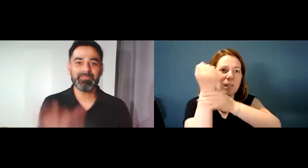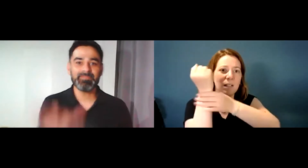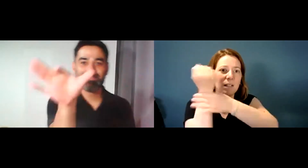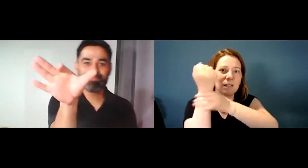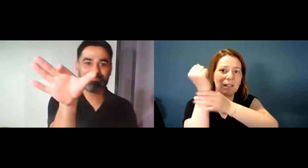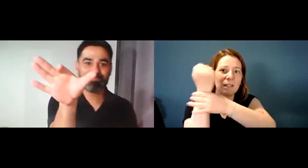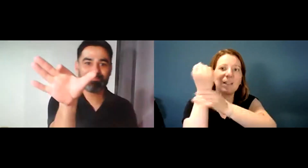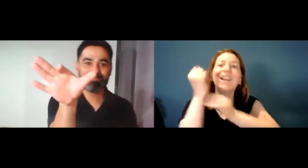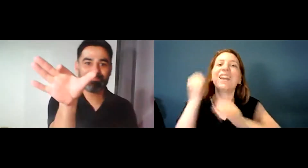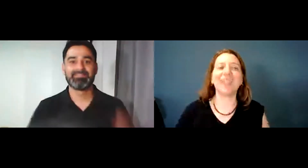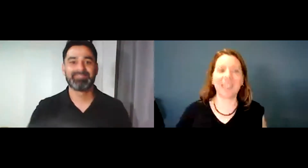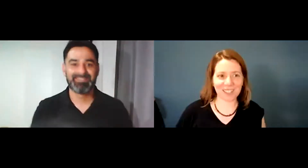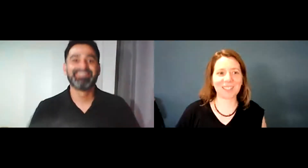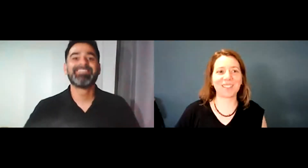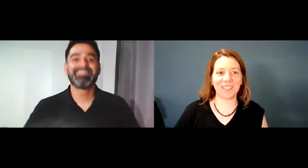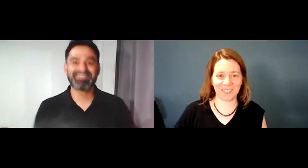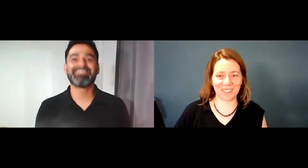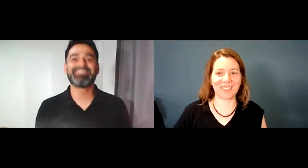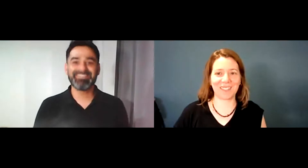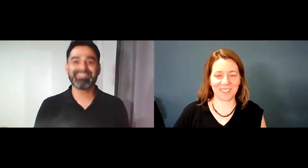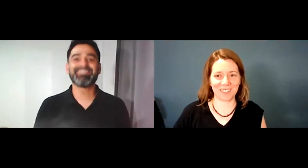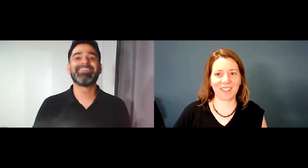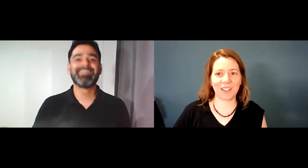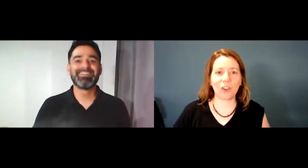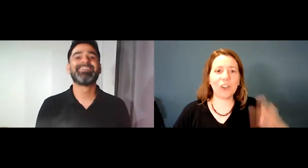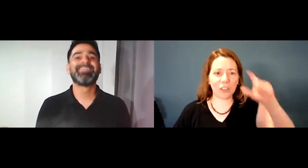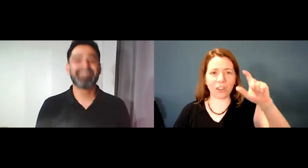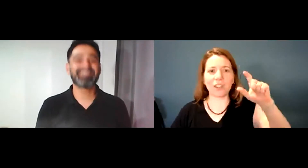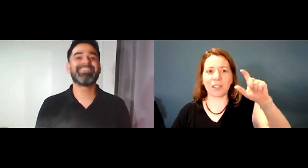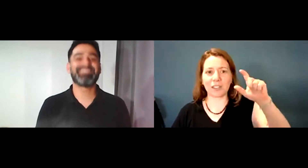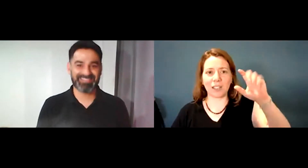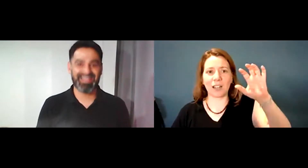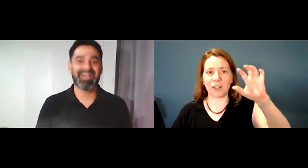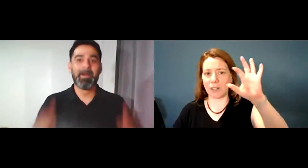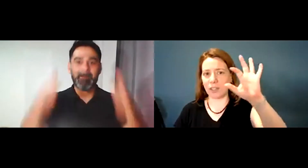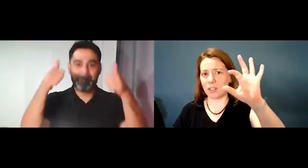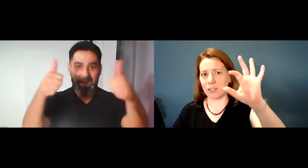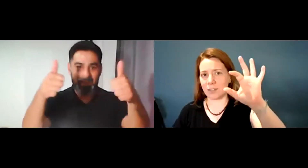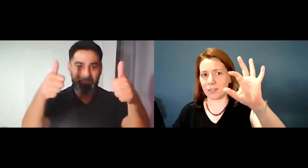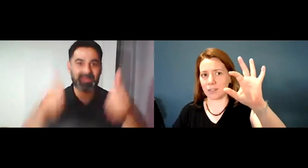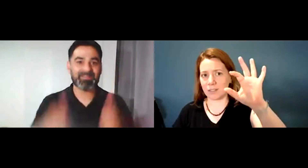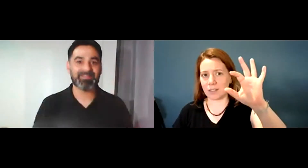pulseras. Eso. Pon los dedos así, claro, ahí. Así.